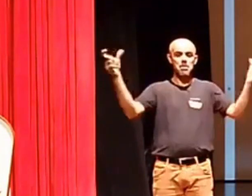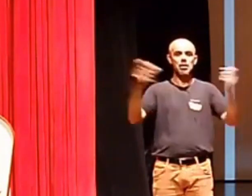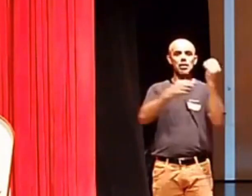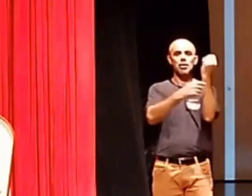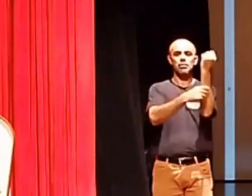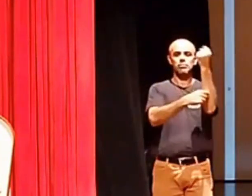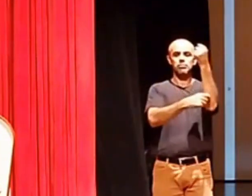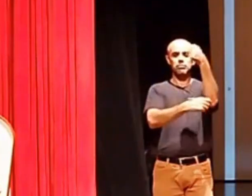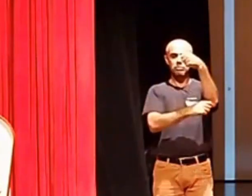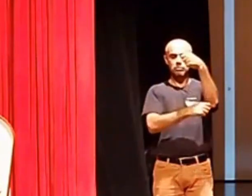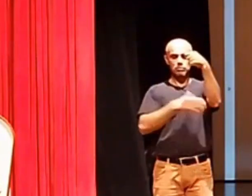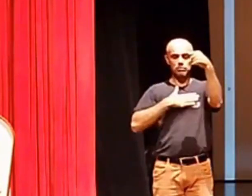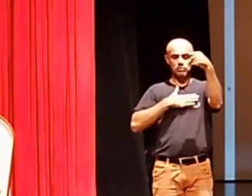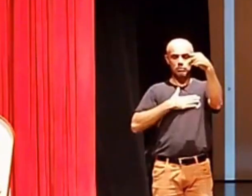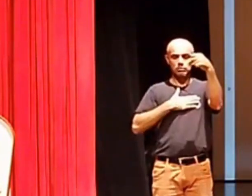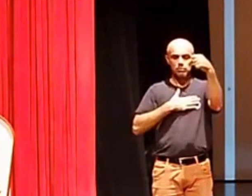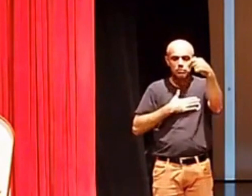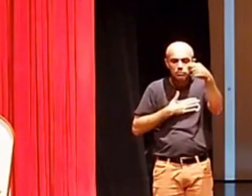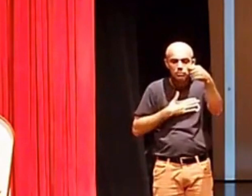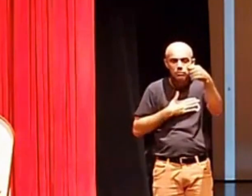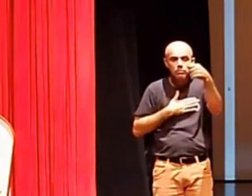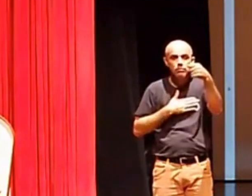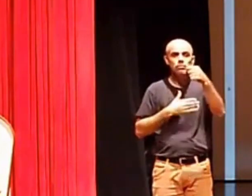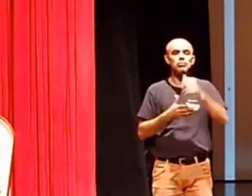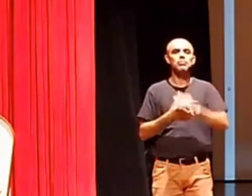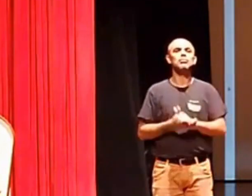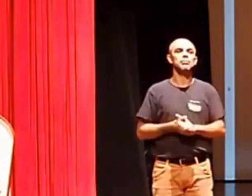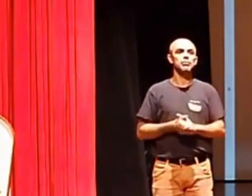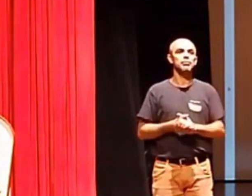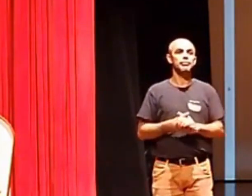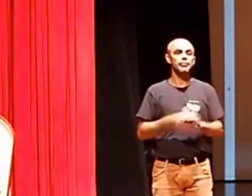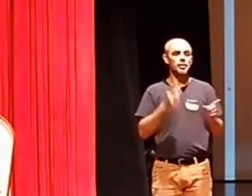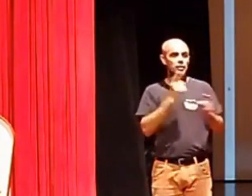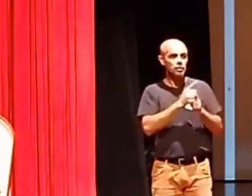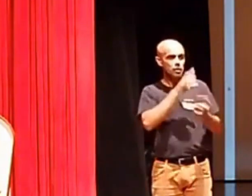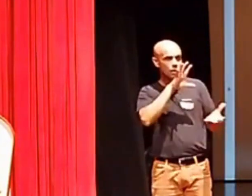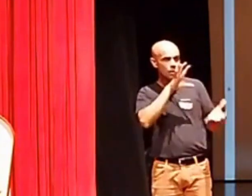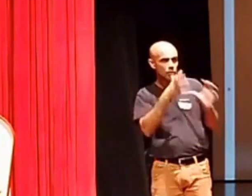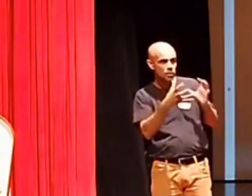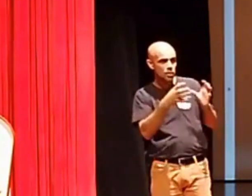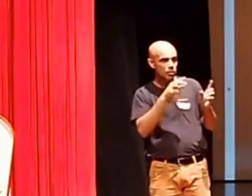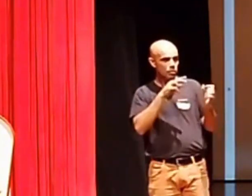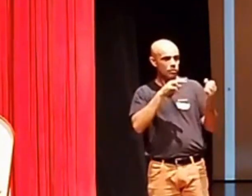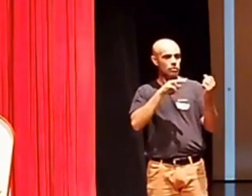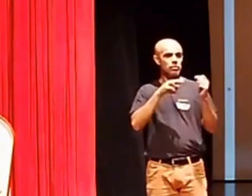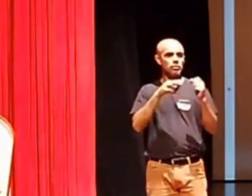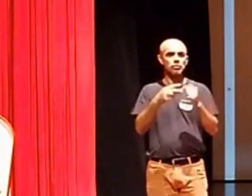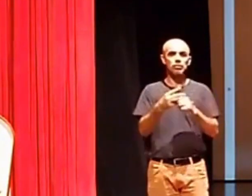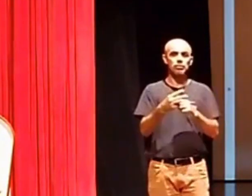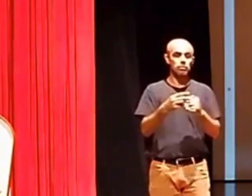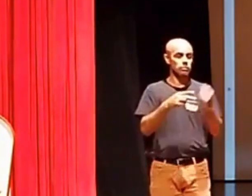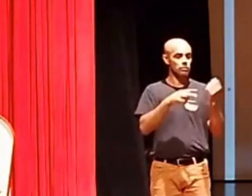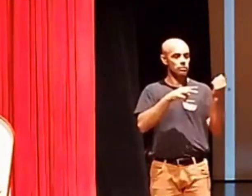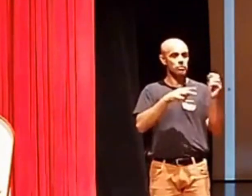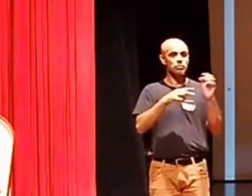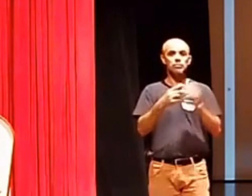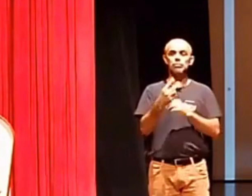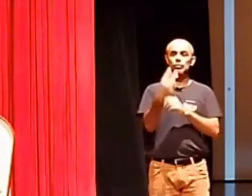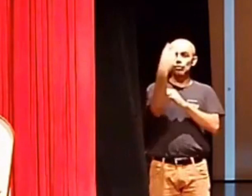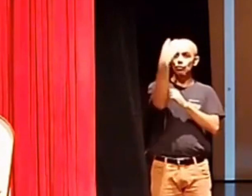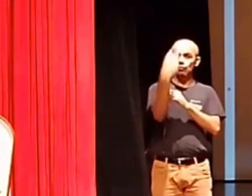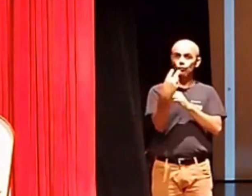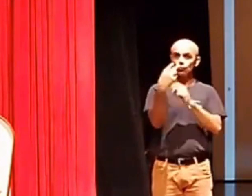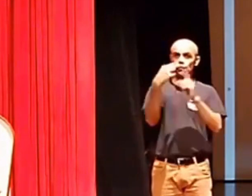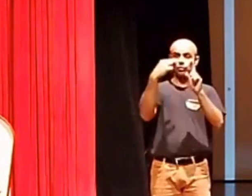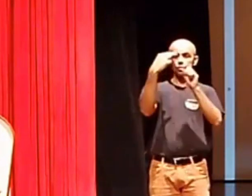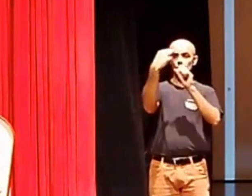curvatura aqui da torácica, tá? Essas são as alterações que vocês podem visualizar de lado. E quando